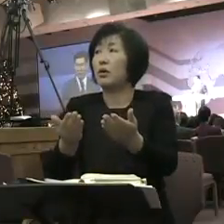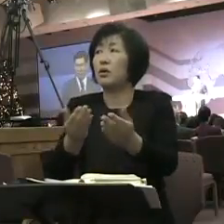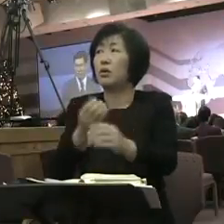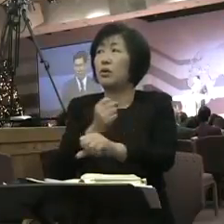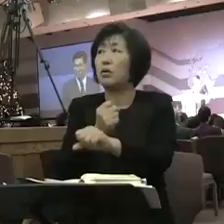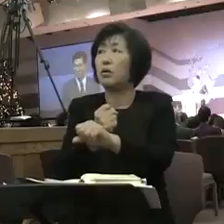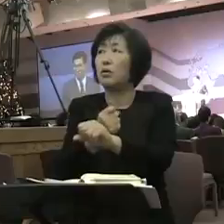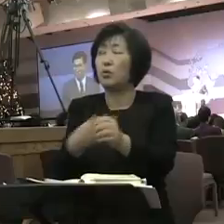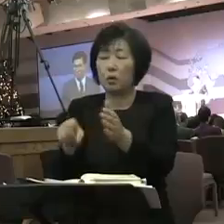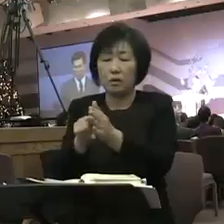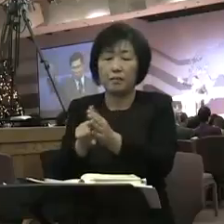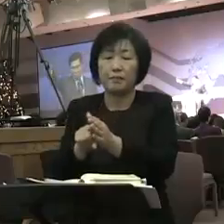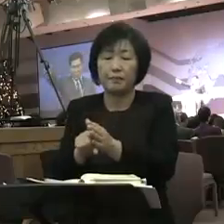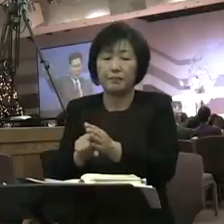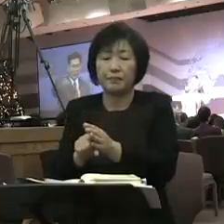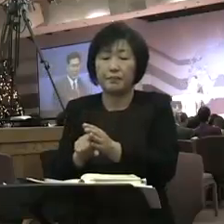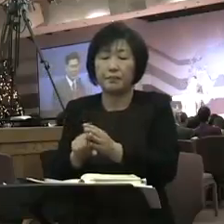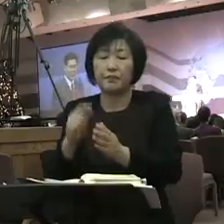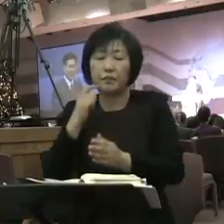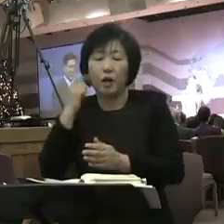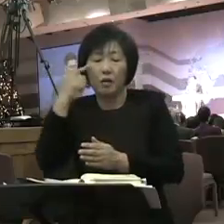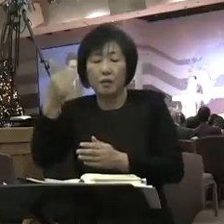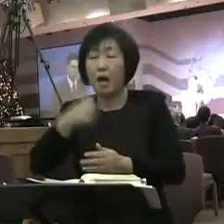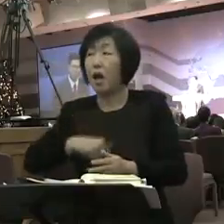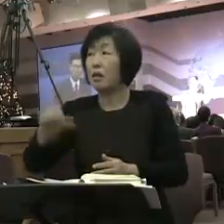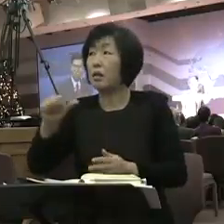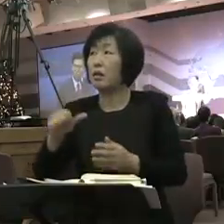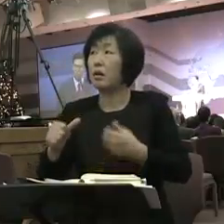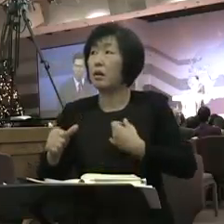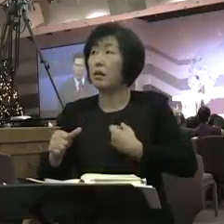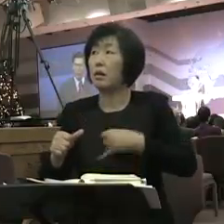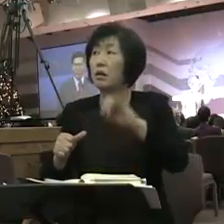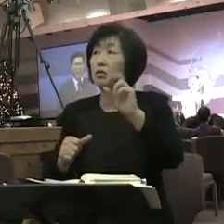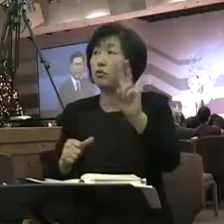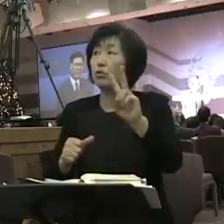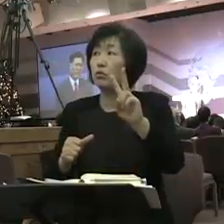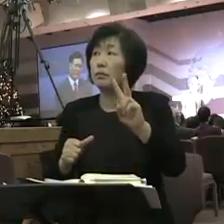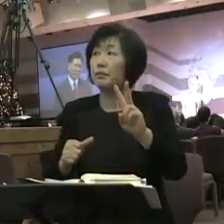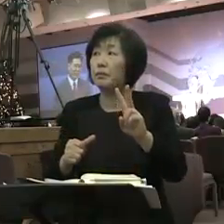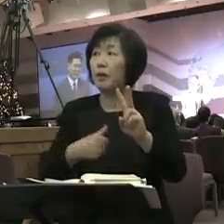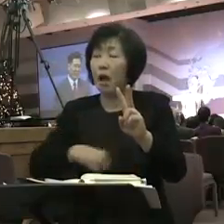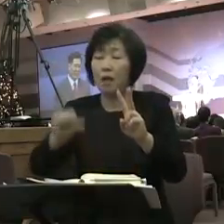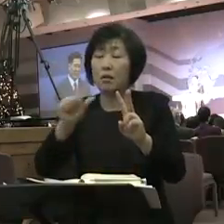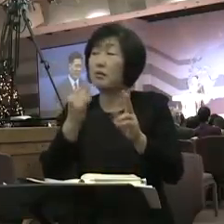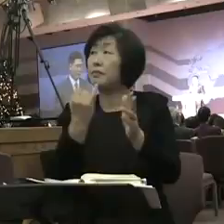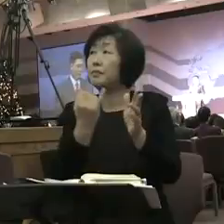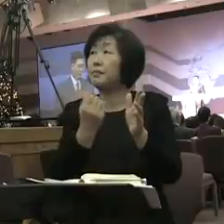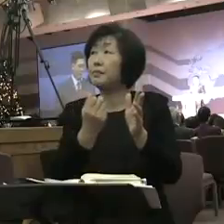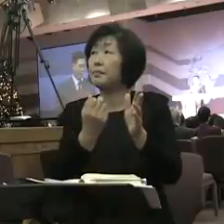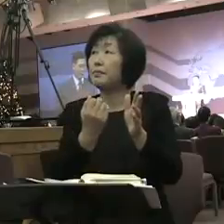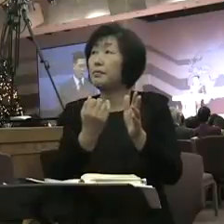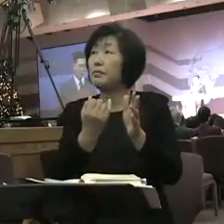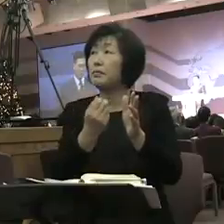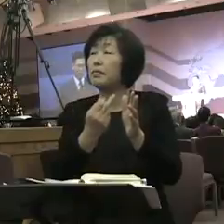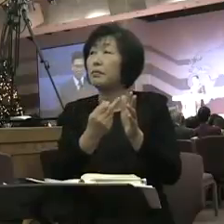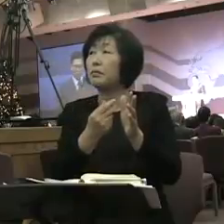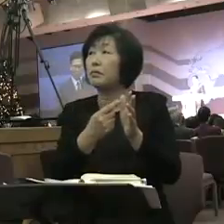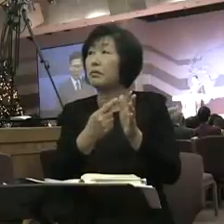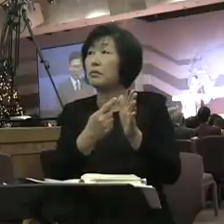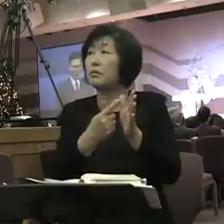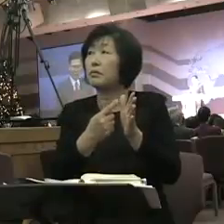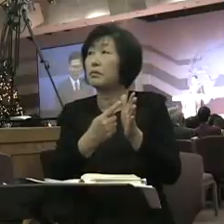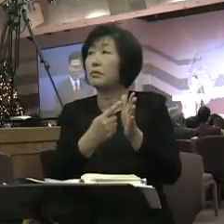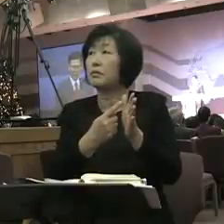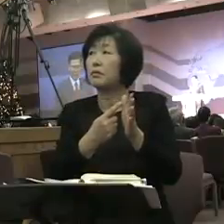하나 있습니다. 딸은 둘이 있고 아들이 하나 있어요. 근데 아들이 태어나고 나니까 저를